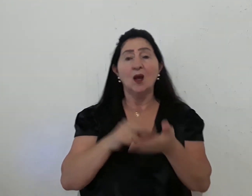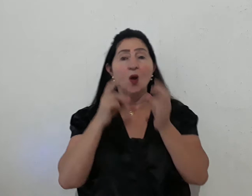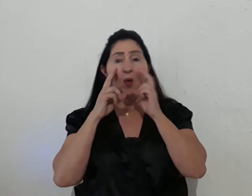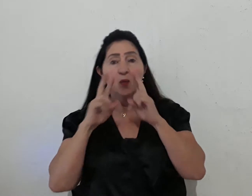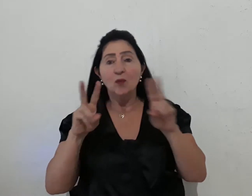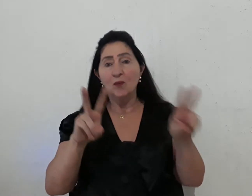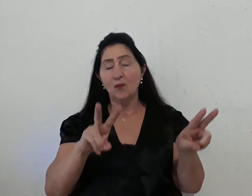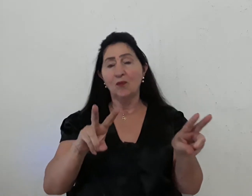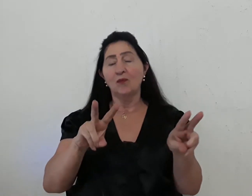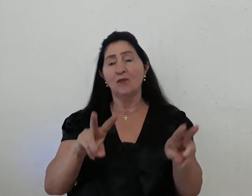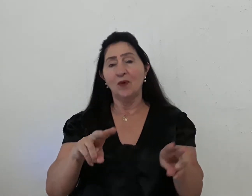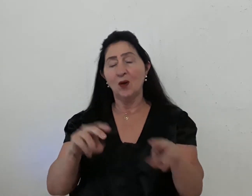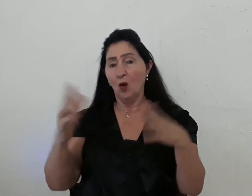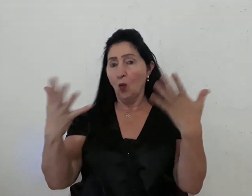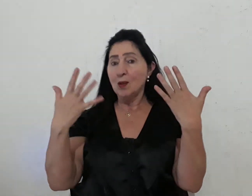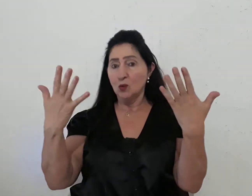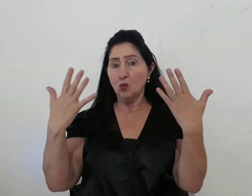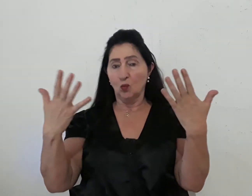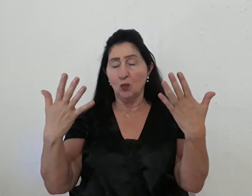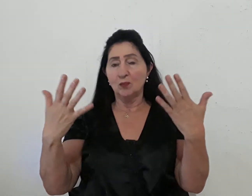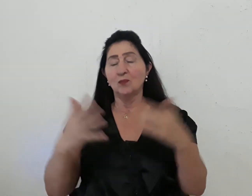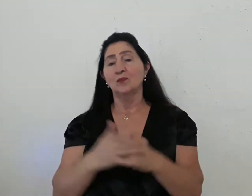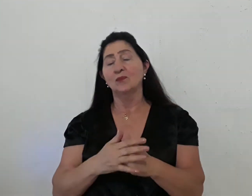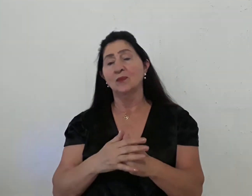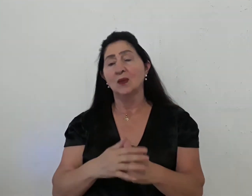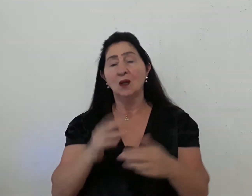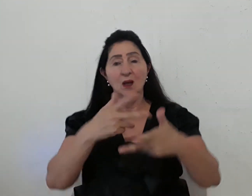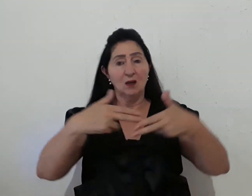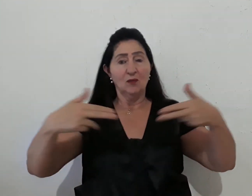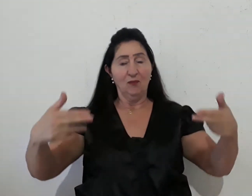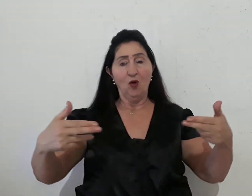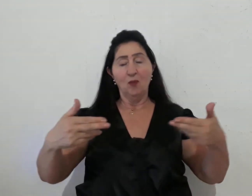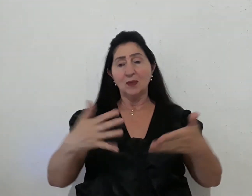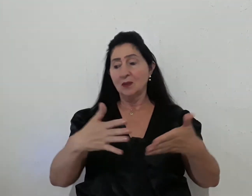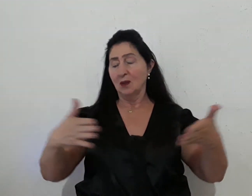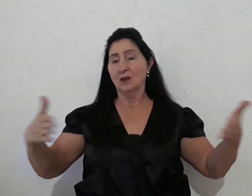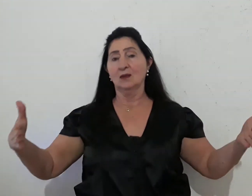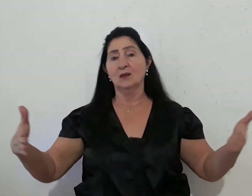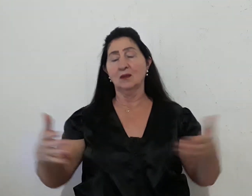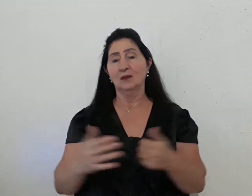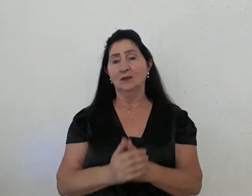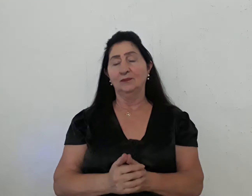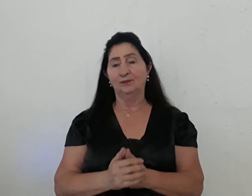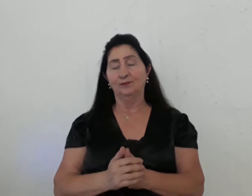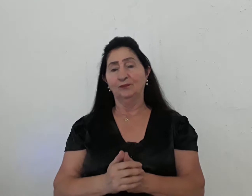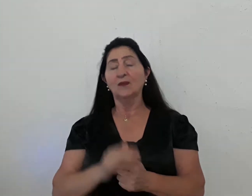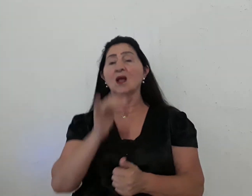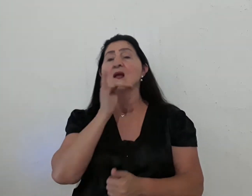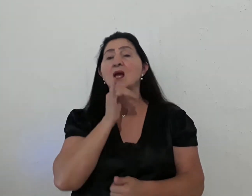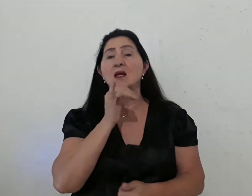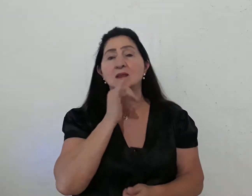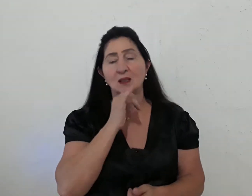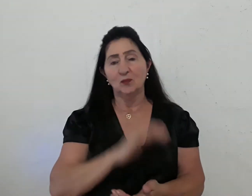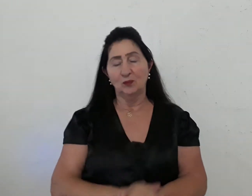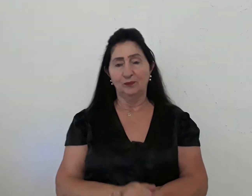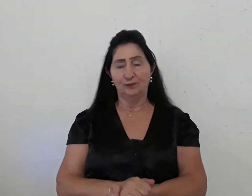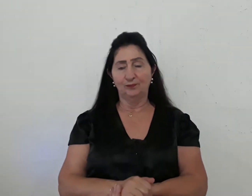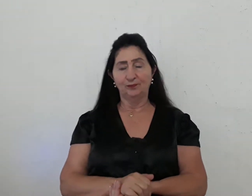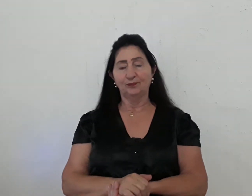produzido com ambas mãos, para formas simétricas ou assimétricas. Exemplos: a forma